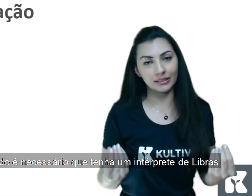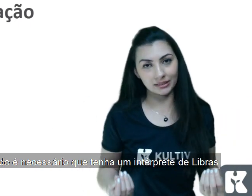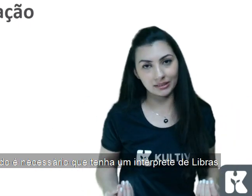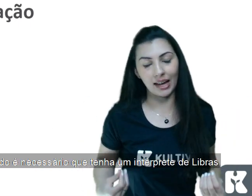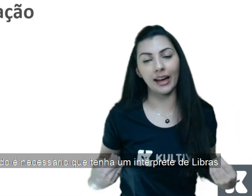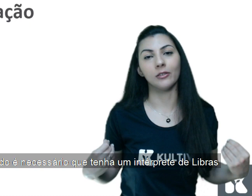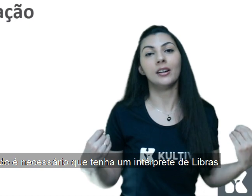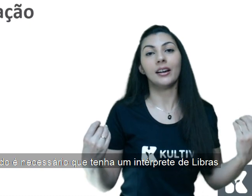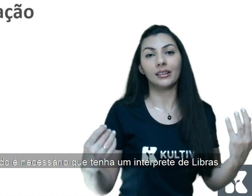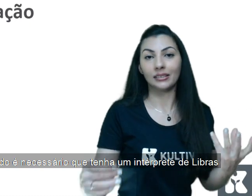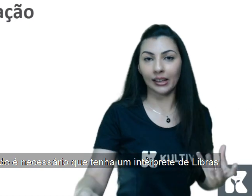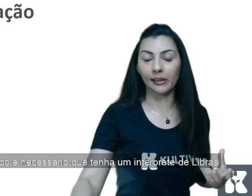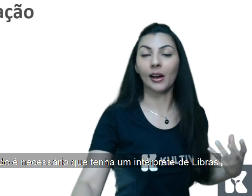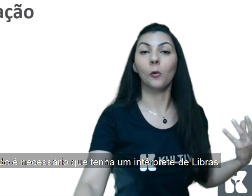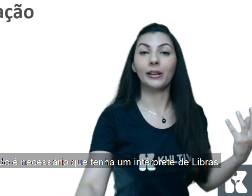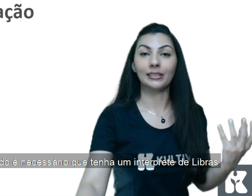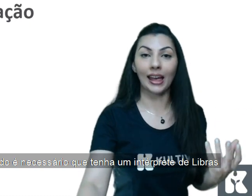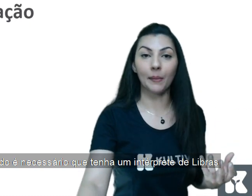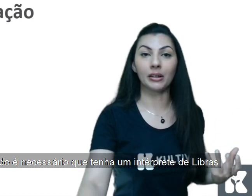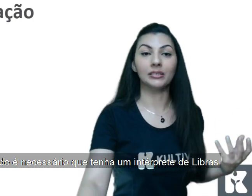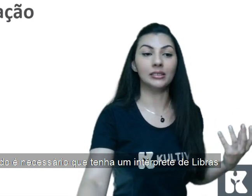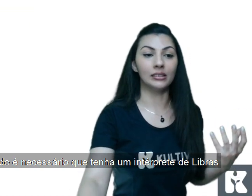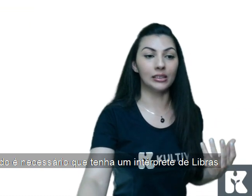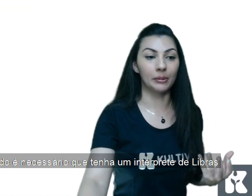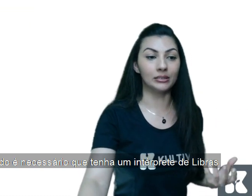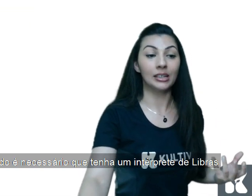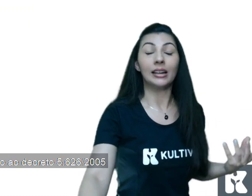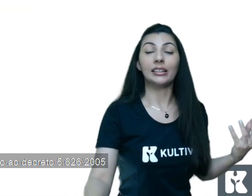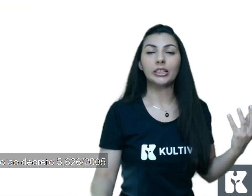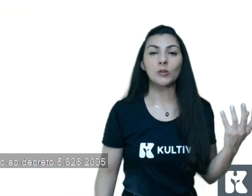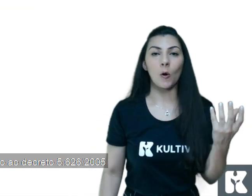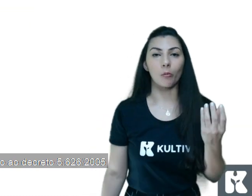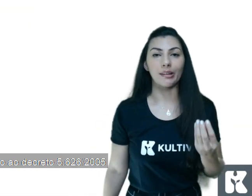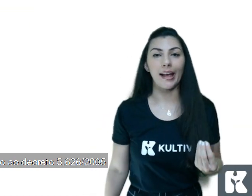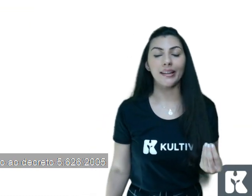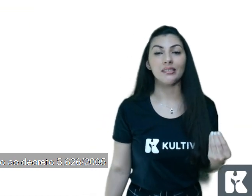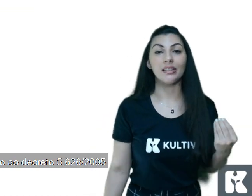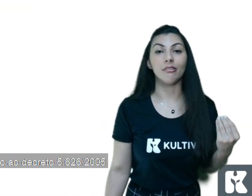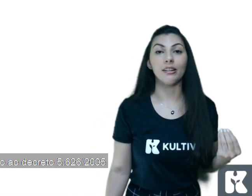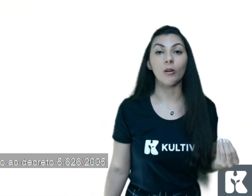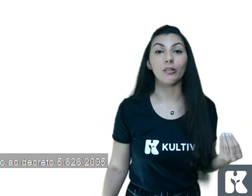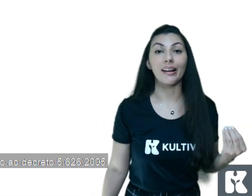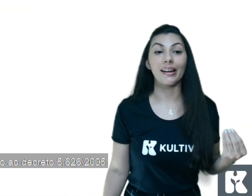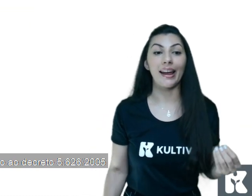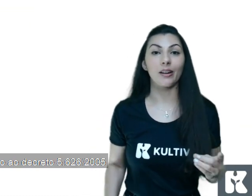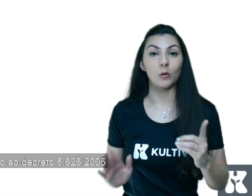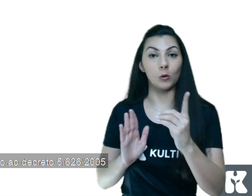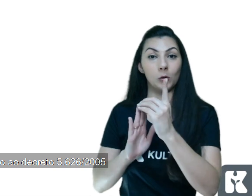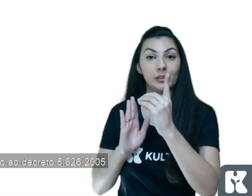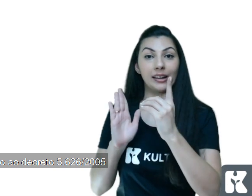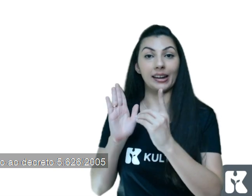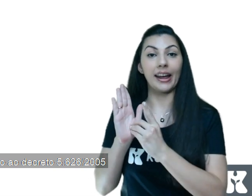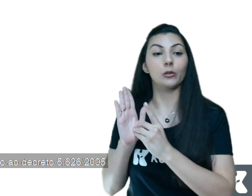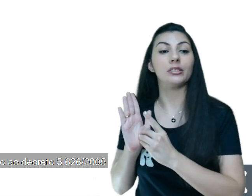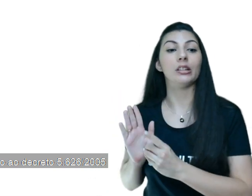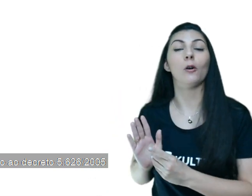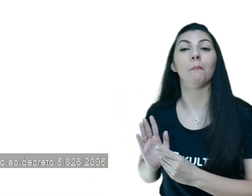é necessário que tenha um intérprete de Libras. Isso acontece devido ao decreto